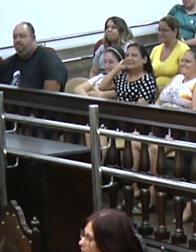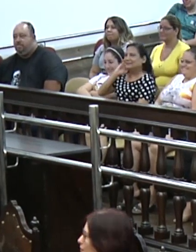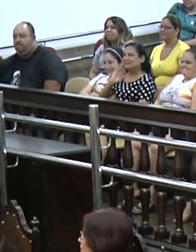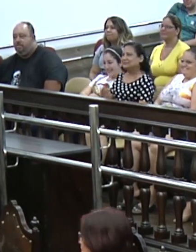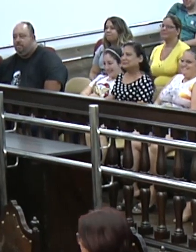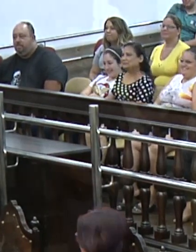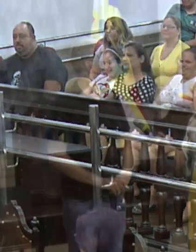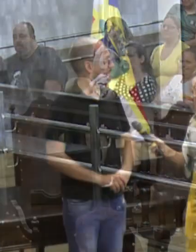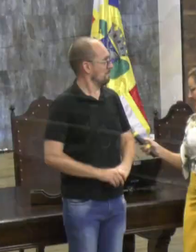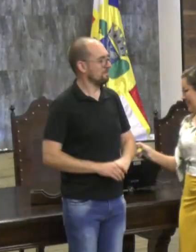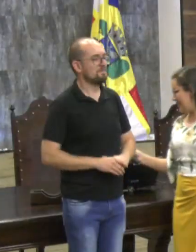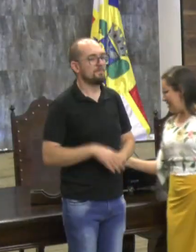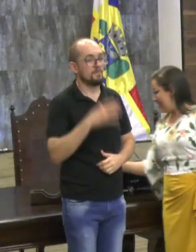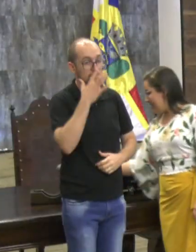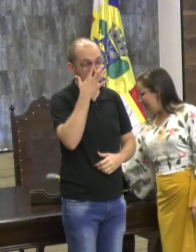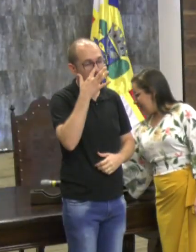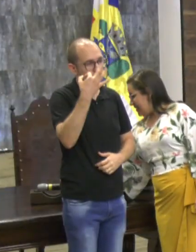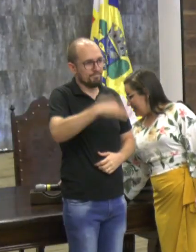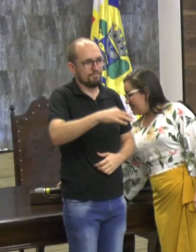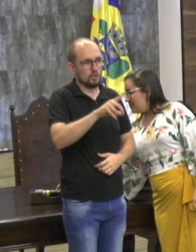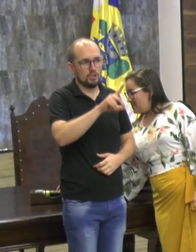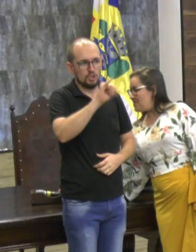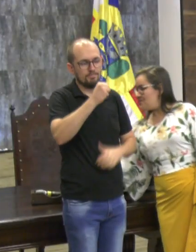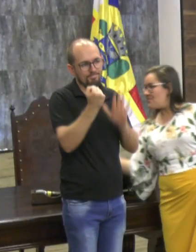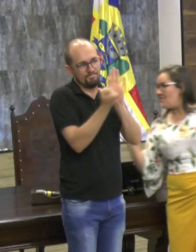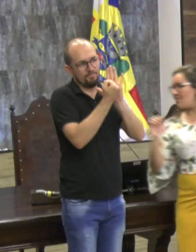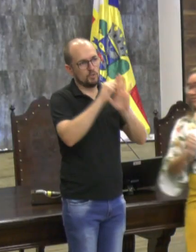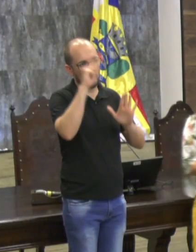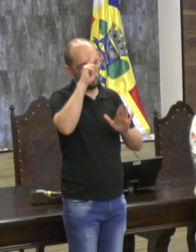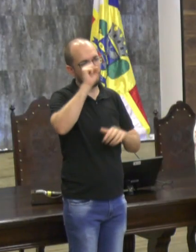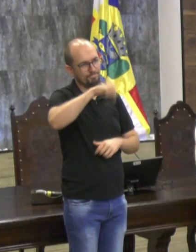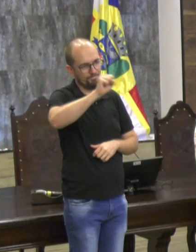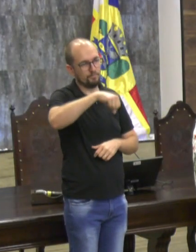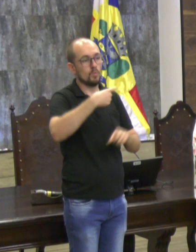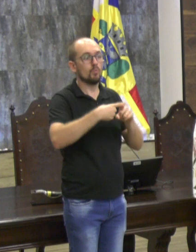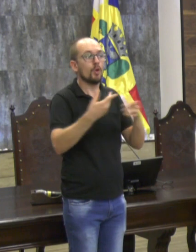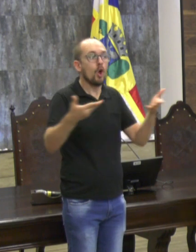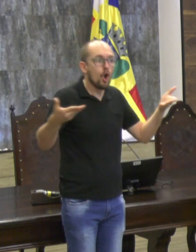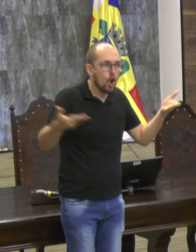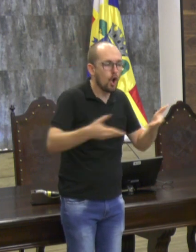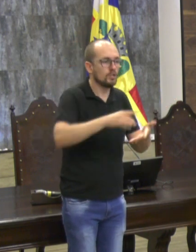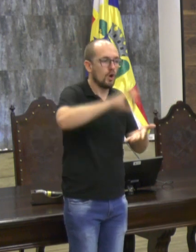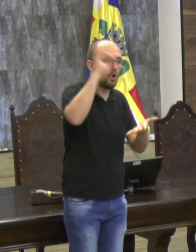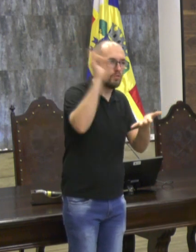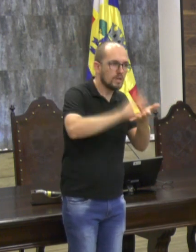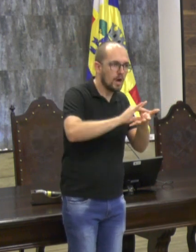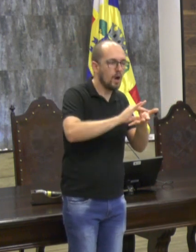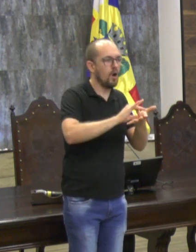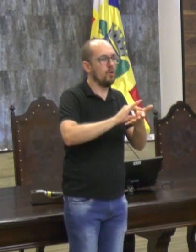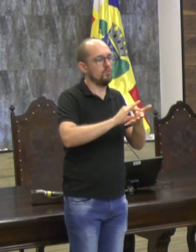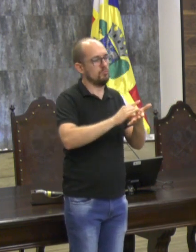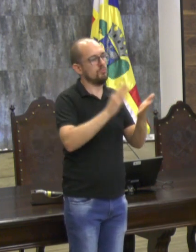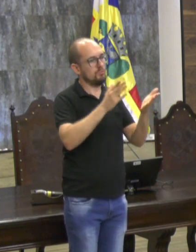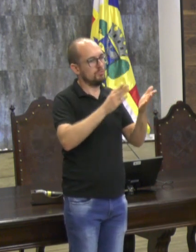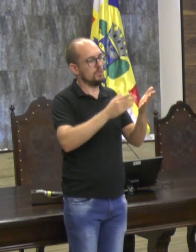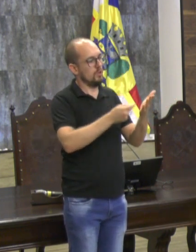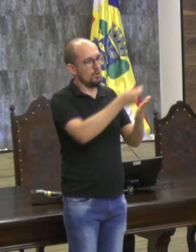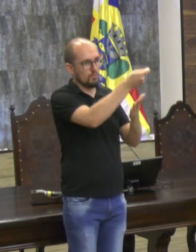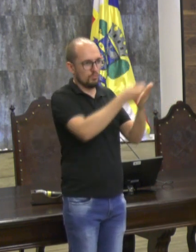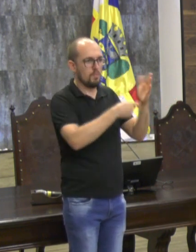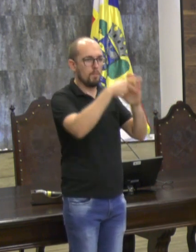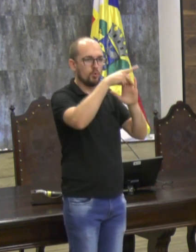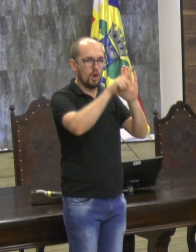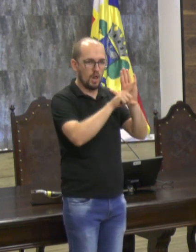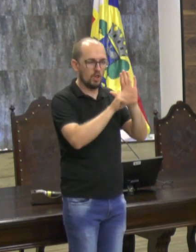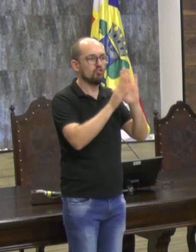Legal, Obrigada. Esse é de fato um dia marcante, histórico, porque hoje, oficialmente, né, por meio de um projeto de lei